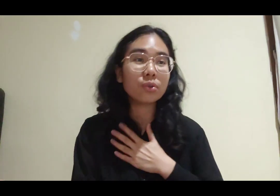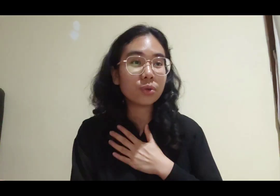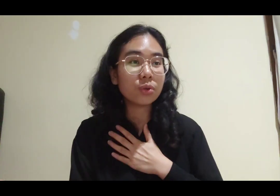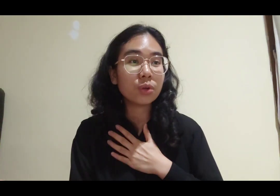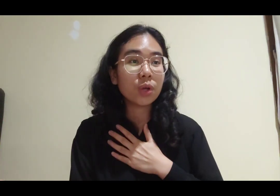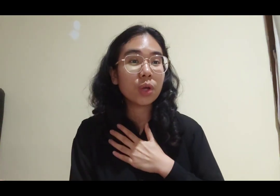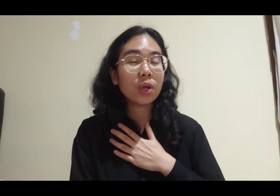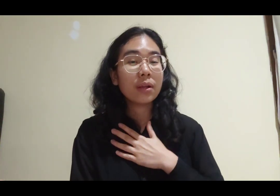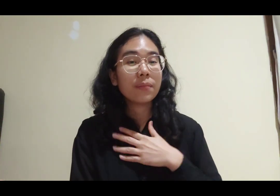aku